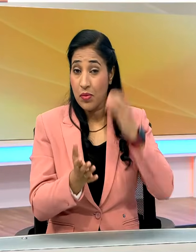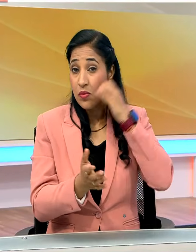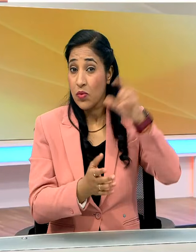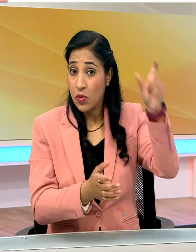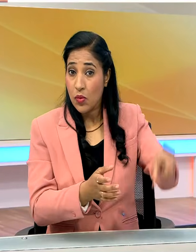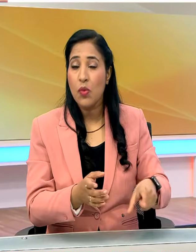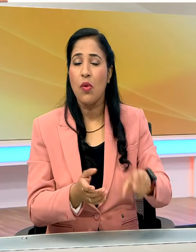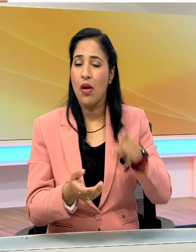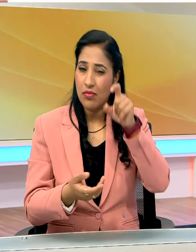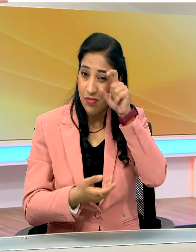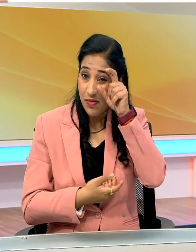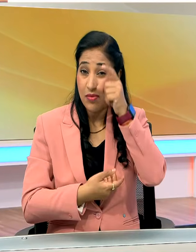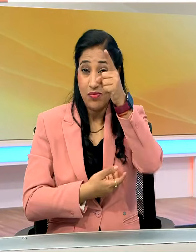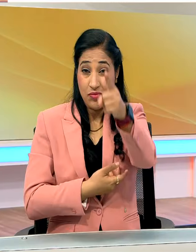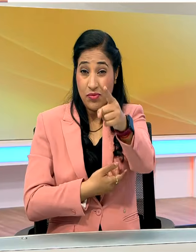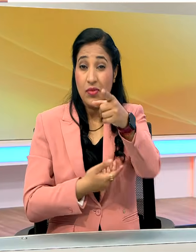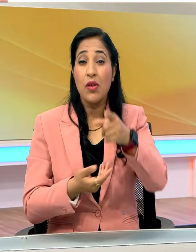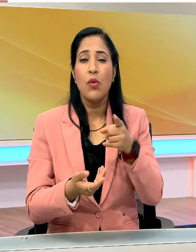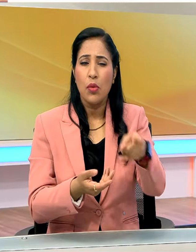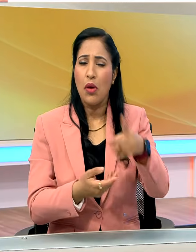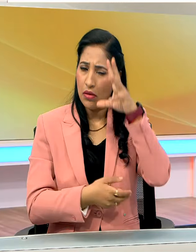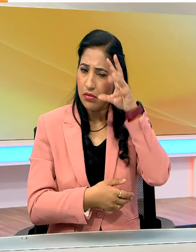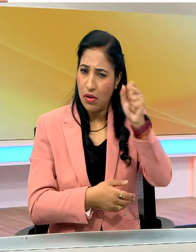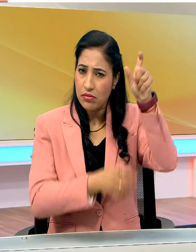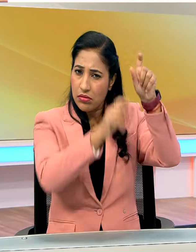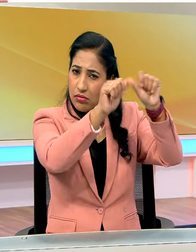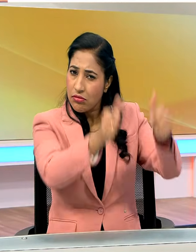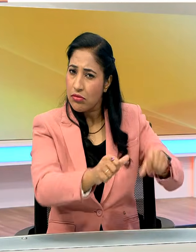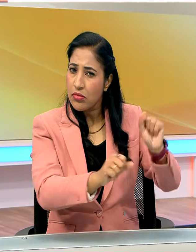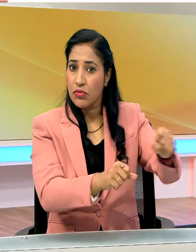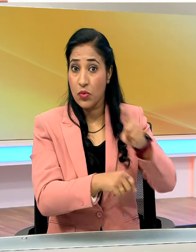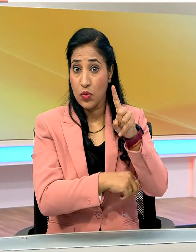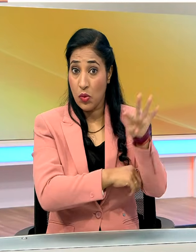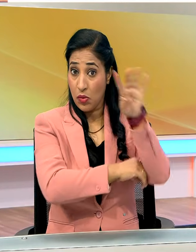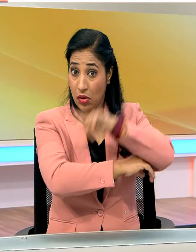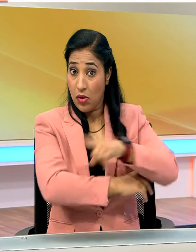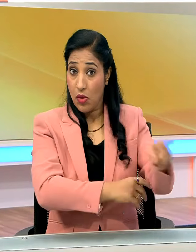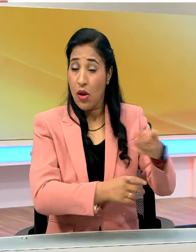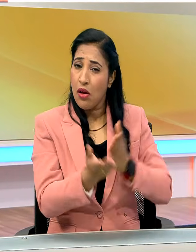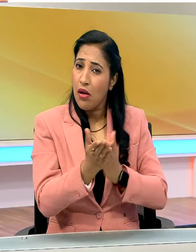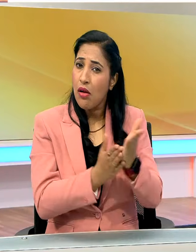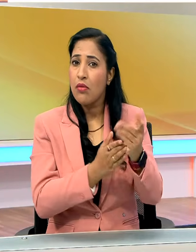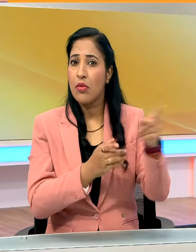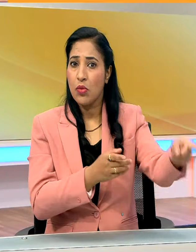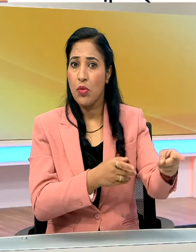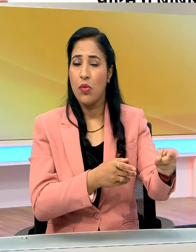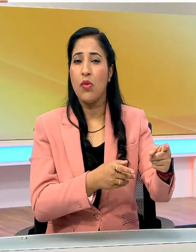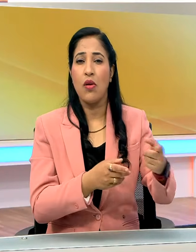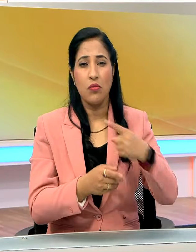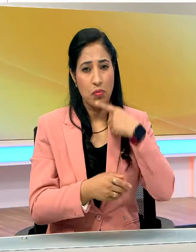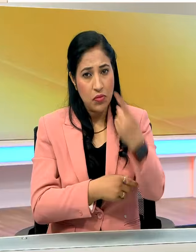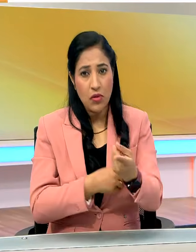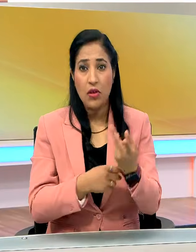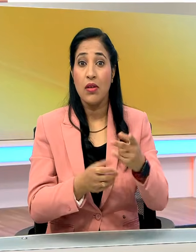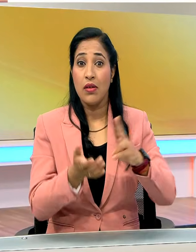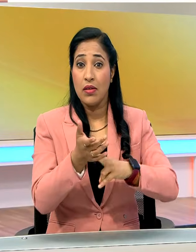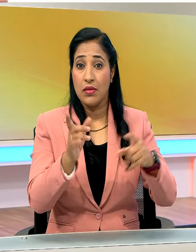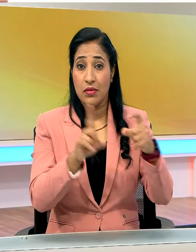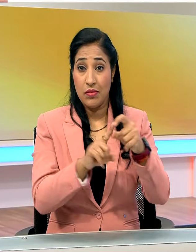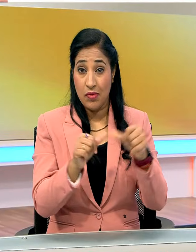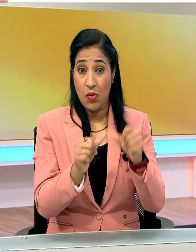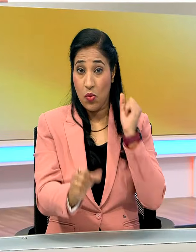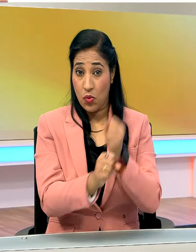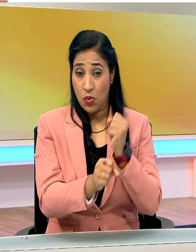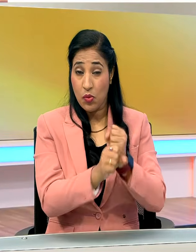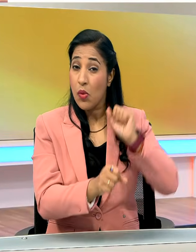याद किया। पीएम ने कहा कि बाबा साहेब ने हमेशा आधुनिक इंफ्रा की वकालत की। उन्होंने कहा कि आज एनडीए सरकार बाबा साहेब के विजन